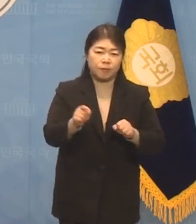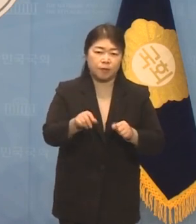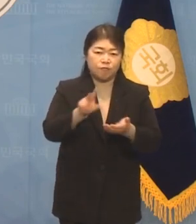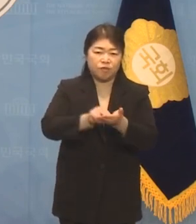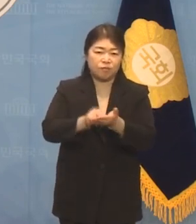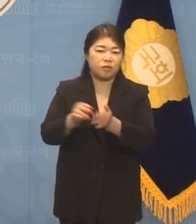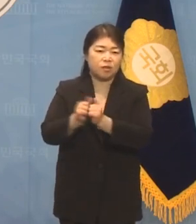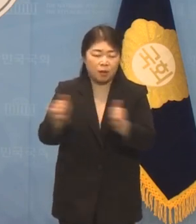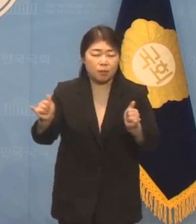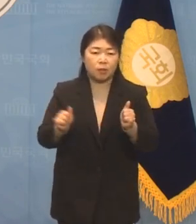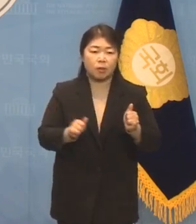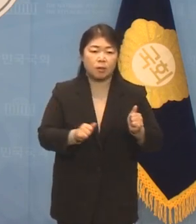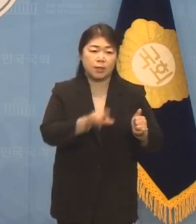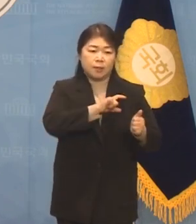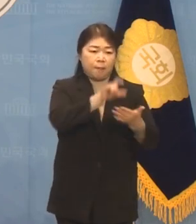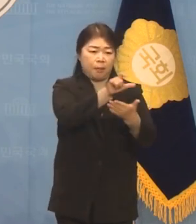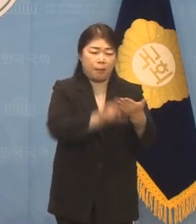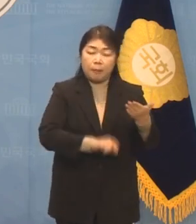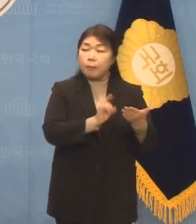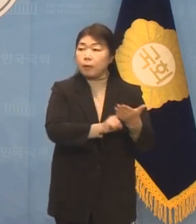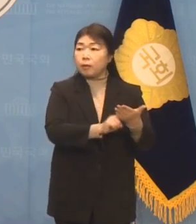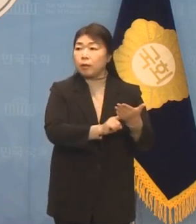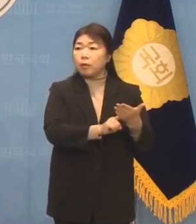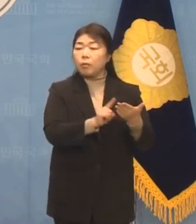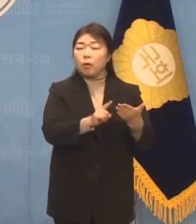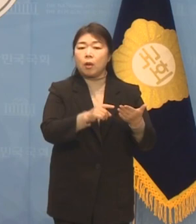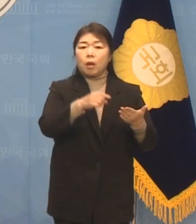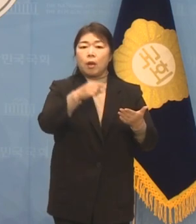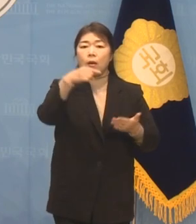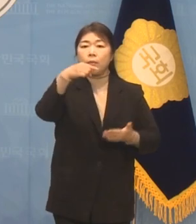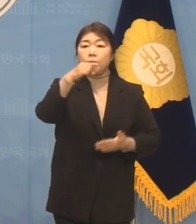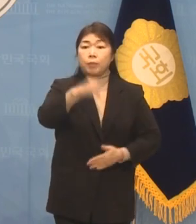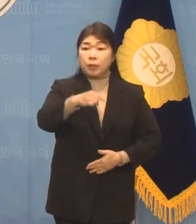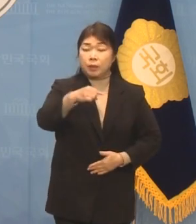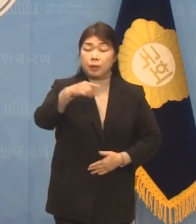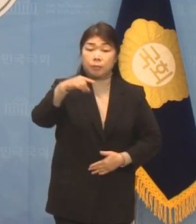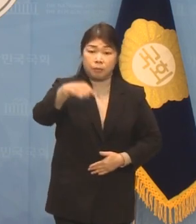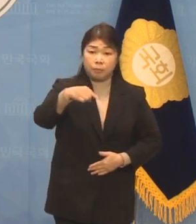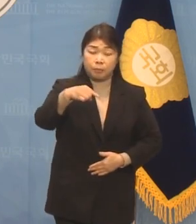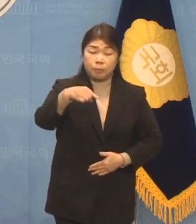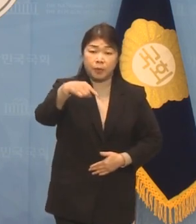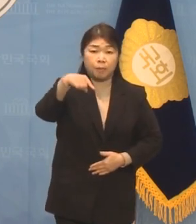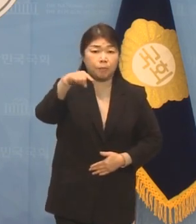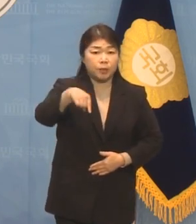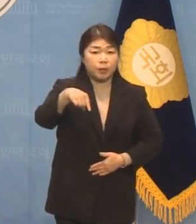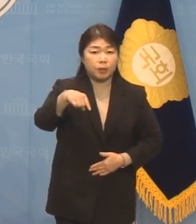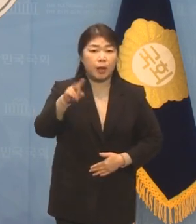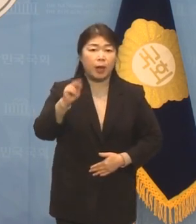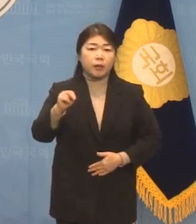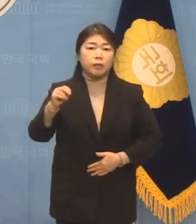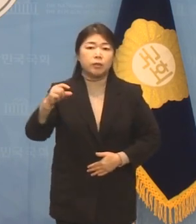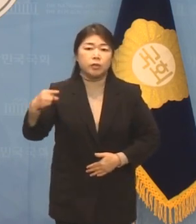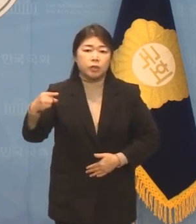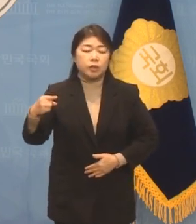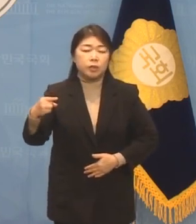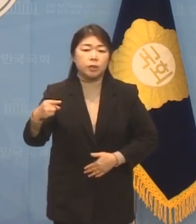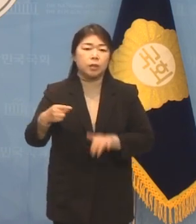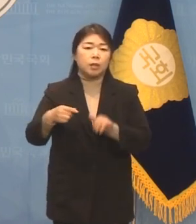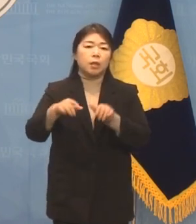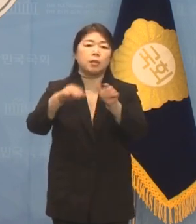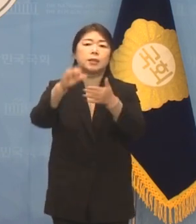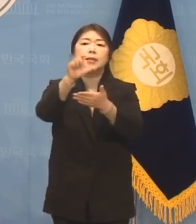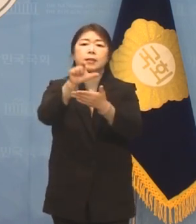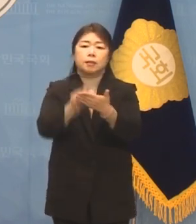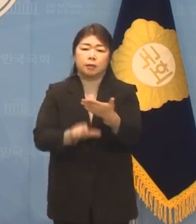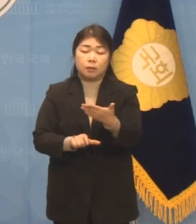알려졌습니다. 파일 제목은 PNG 리스트, 외교적 영어로 깊이 인물을